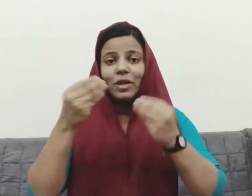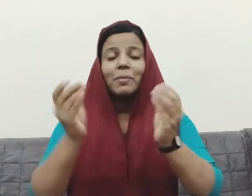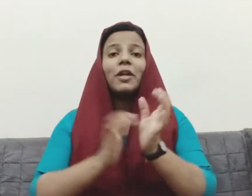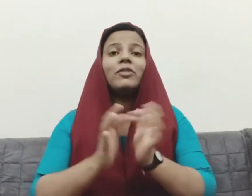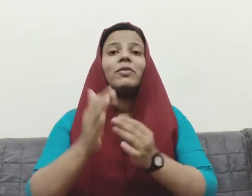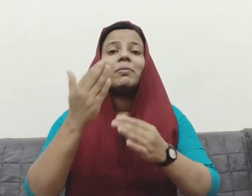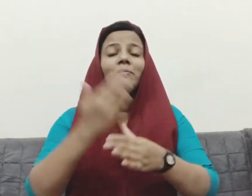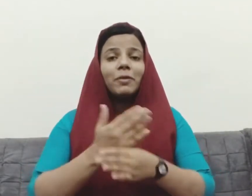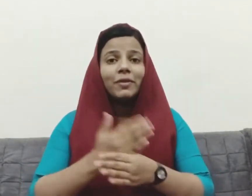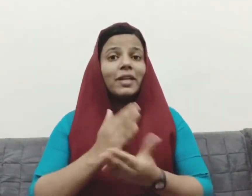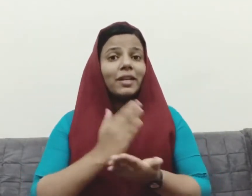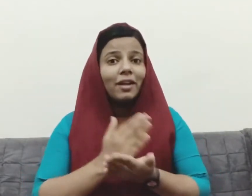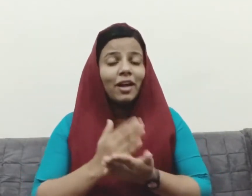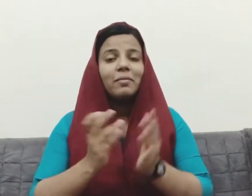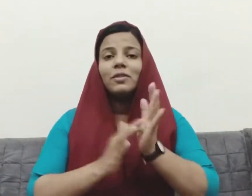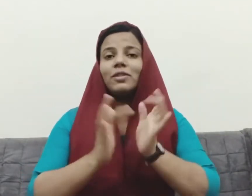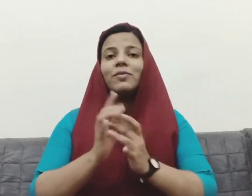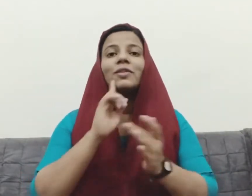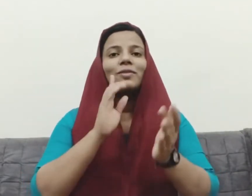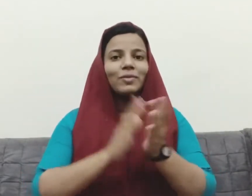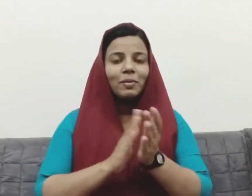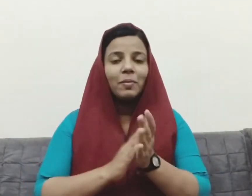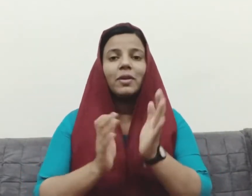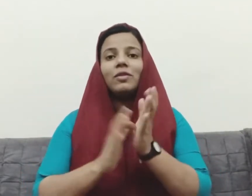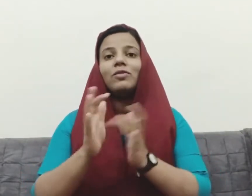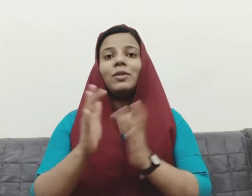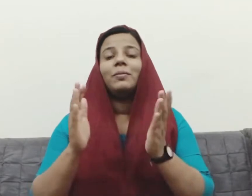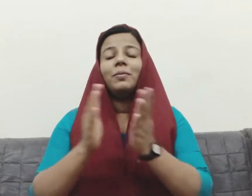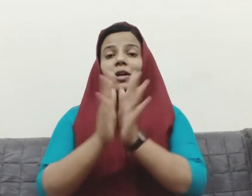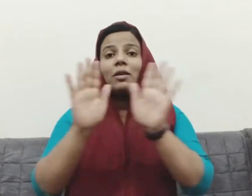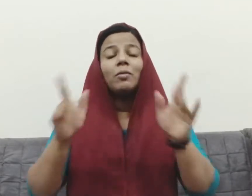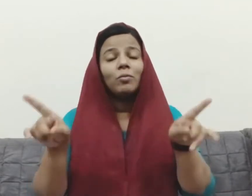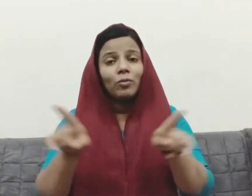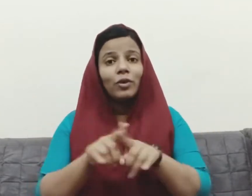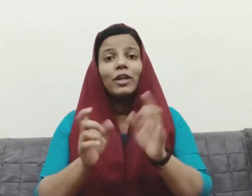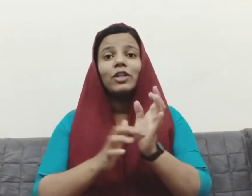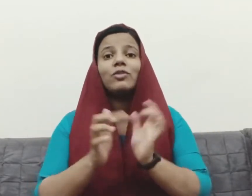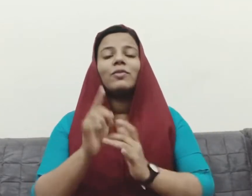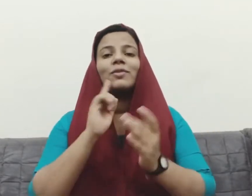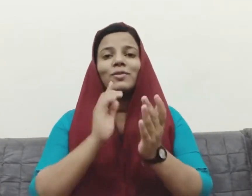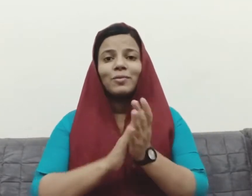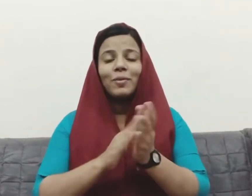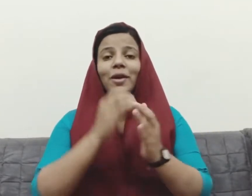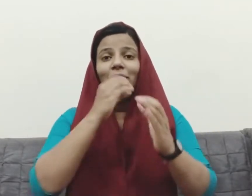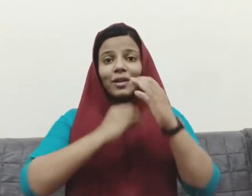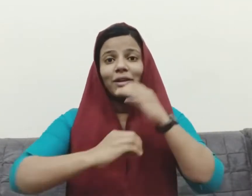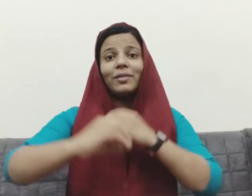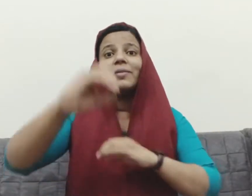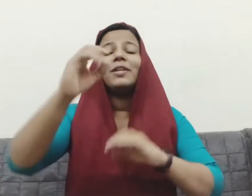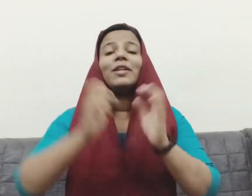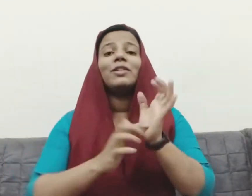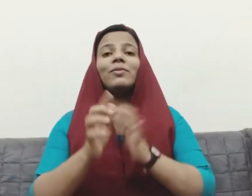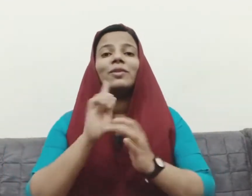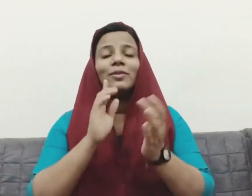കർത്താവിൻ്റെ വീരപ്രവൃത്തികൾ നിമിത്തം കർത്താവിനെ സ്തുതിപ്പീൻ, കർത്താവിൻ്റെ മഹിമാധിക്യത്തിന് തക്കവണ്ണം കർത്താവിനെ സ്തുതിപ്പീൻ, കാഹളനാദത്തോടെ കർത്താവിനെ